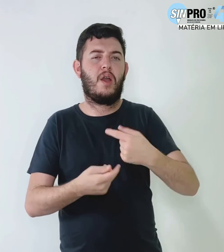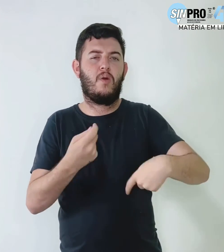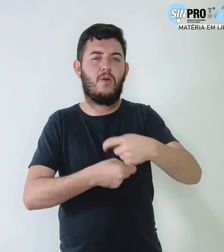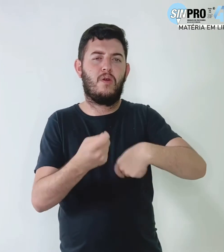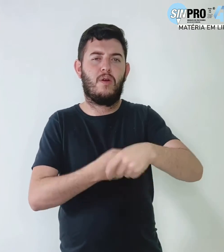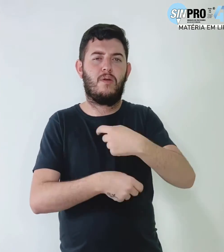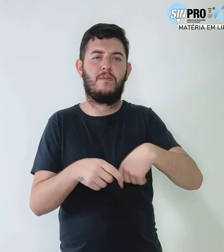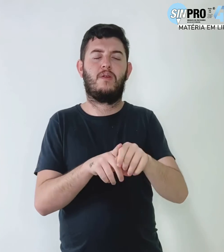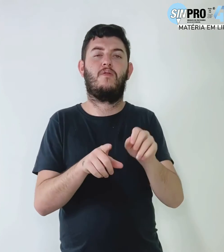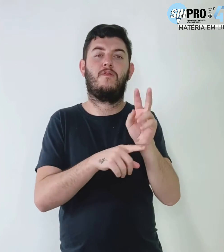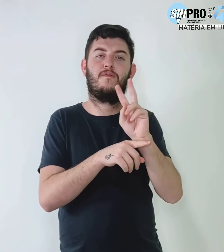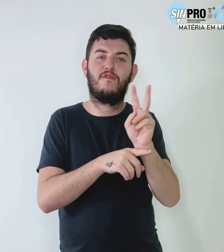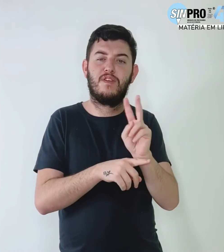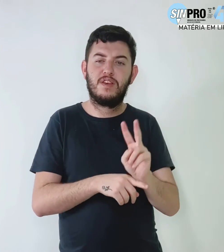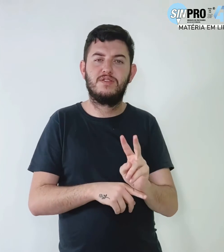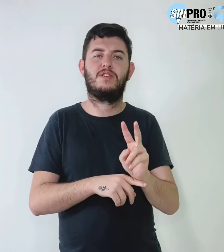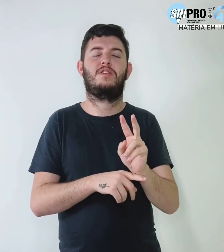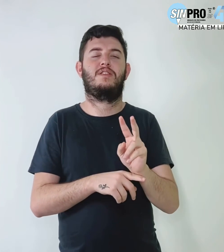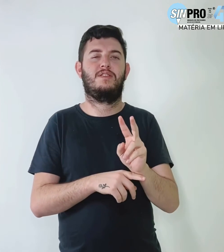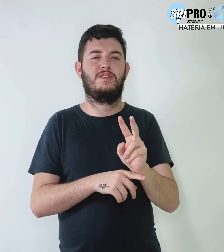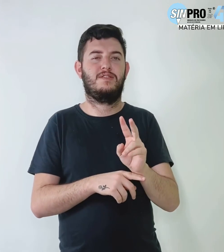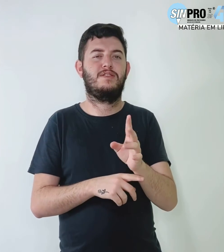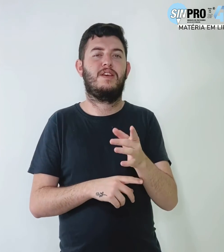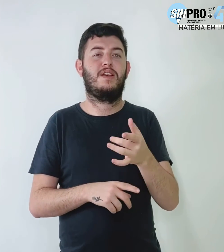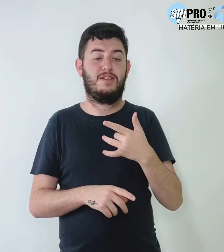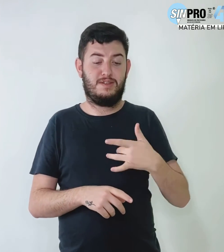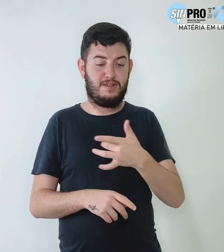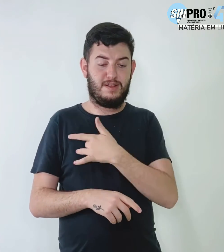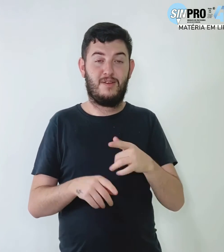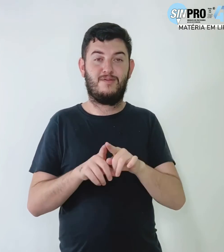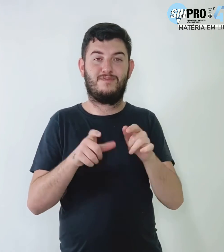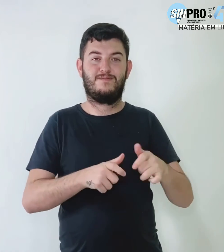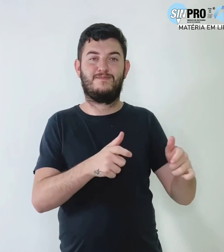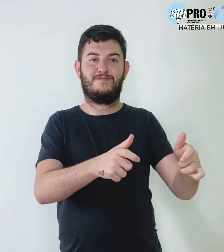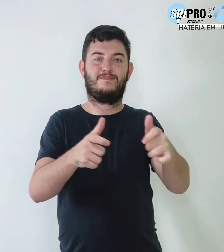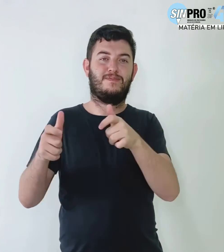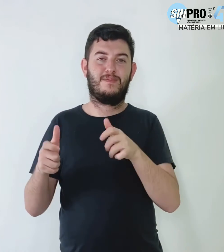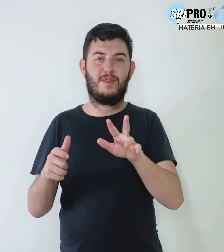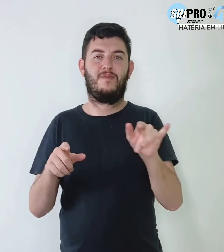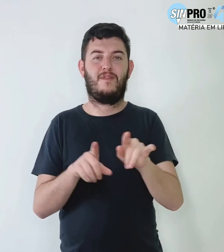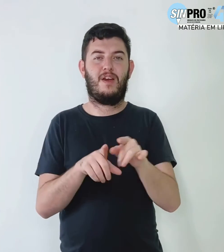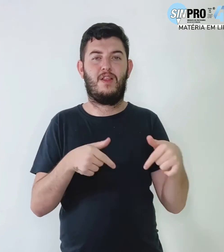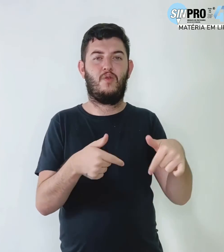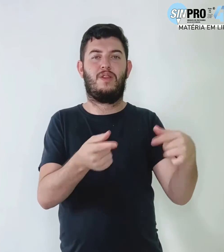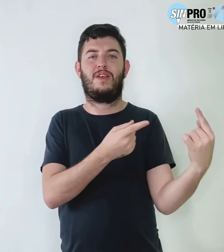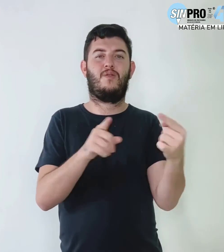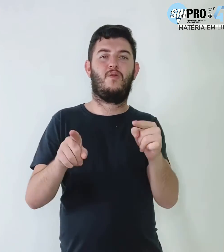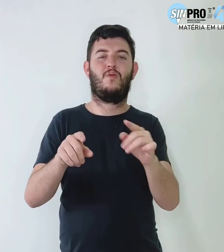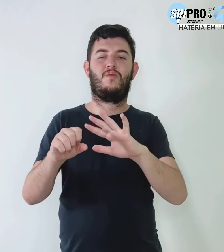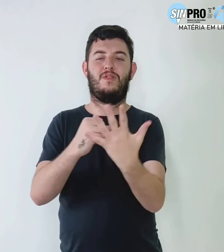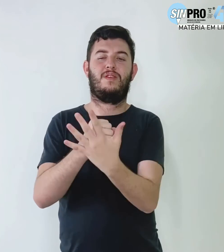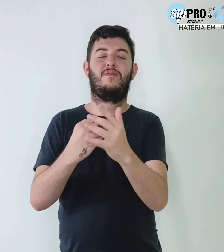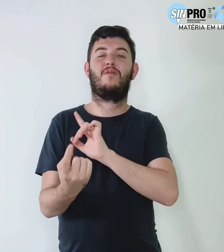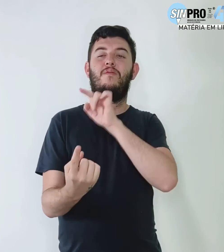vigilância sanitária e ambiental. Esse é o pacote que irá fazer frente ao vírus.